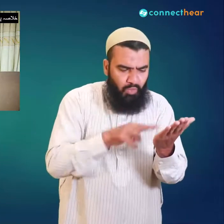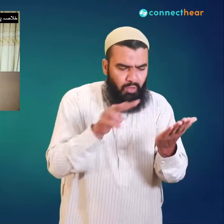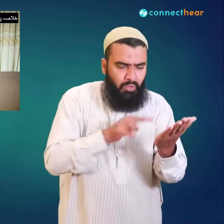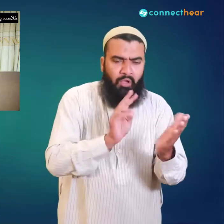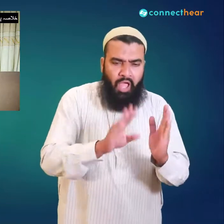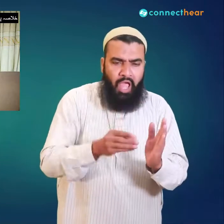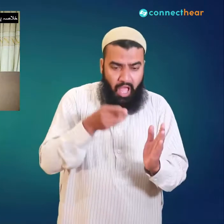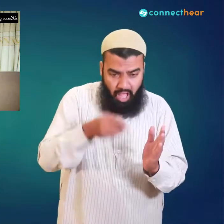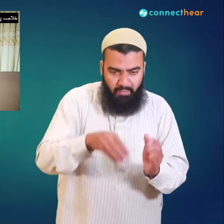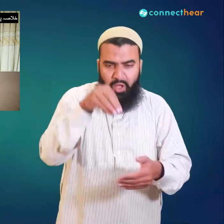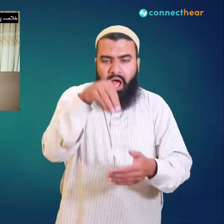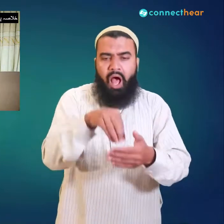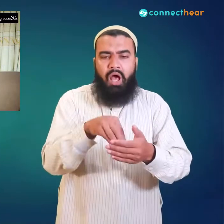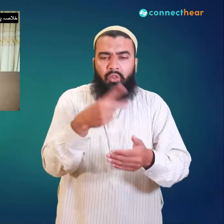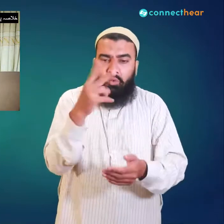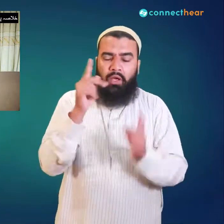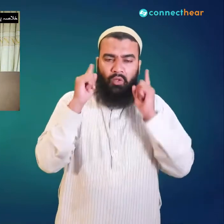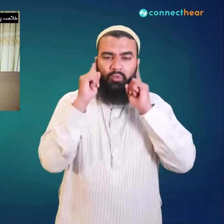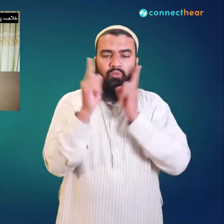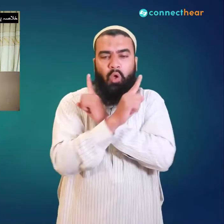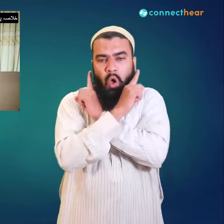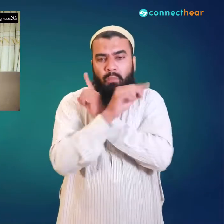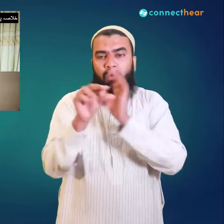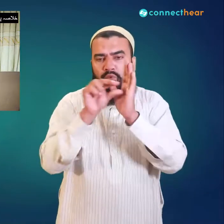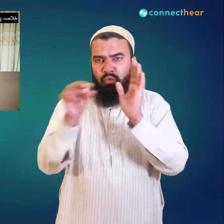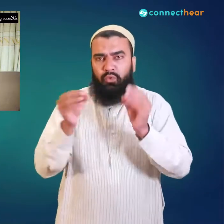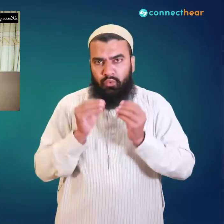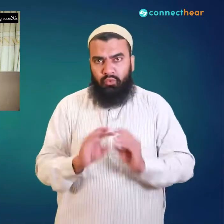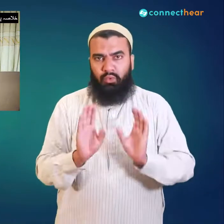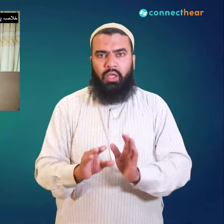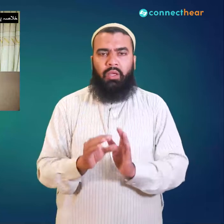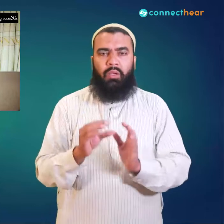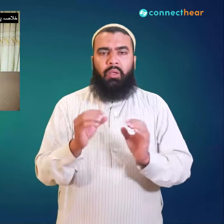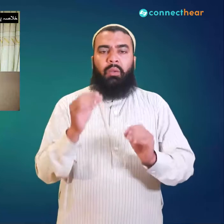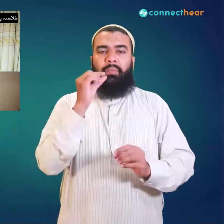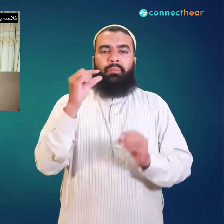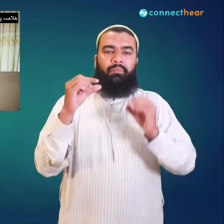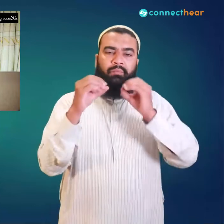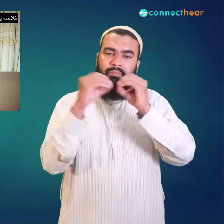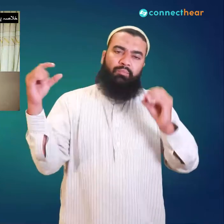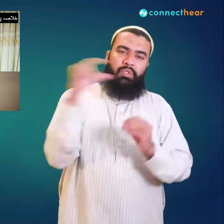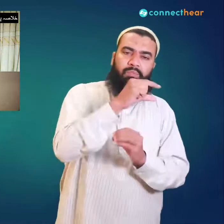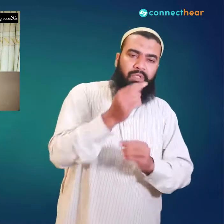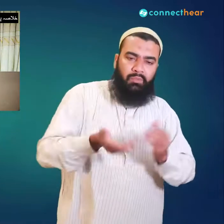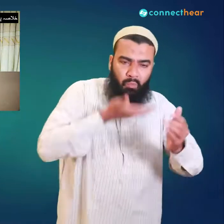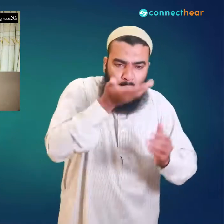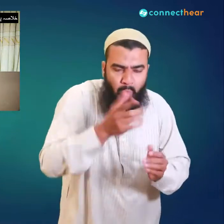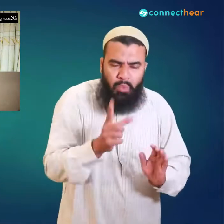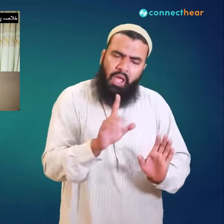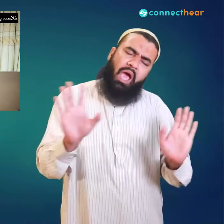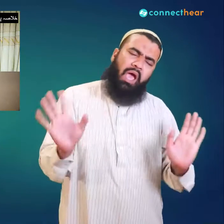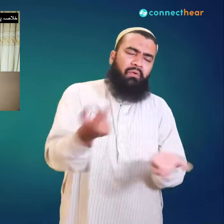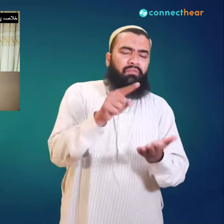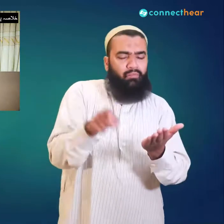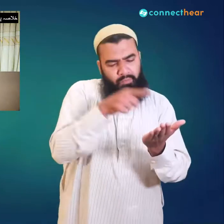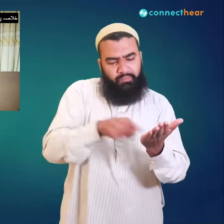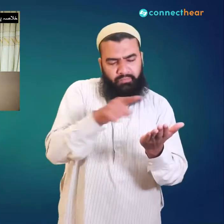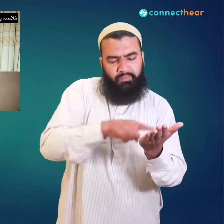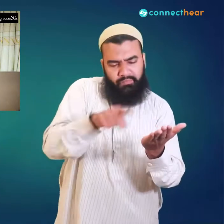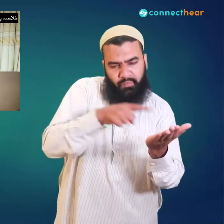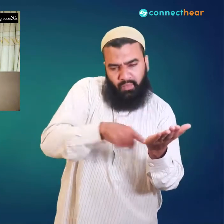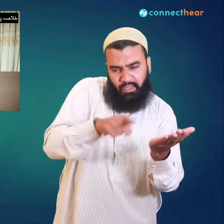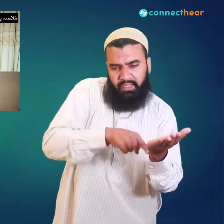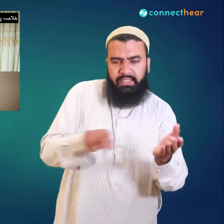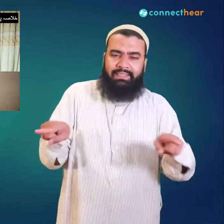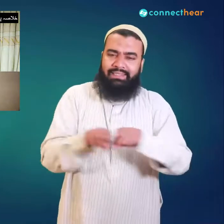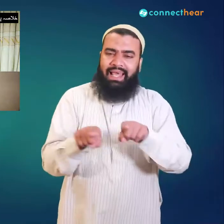اور درمیان میں یہ سورہ توبہ شروع ہو جاتی ہے تو بغیر بسم اللہ کے اس کو شروع کیا جائے گا، یعنی پچھلی جو